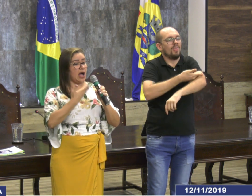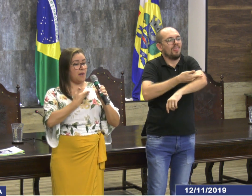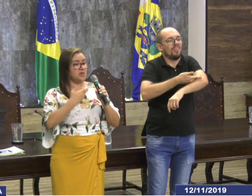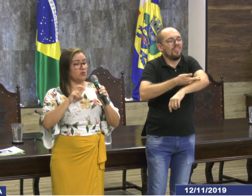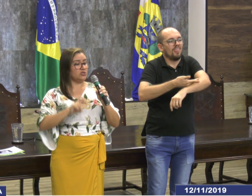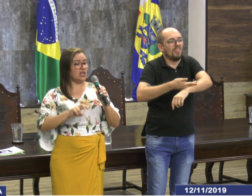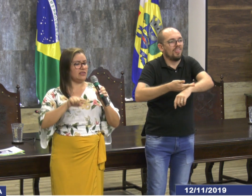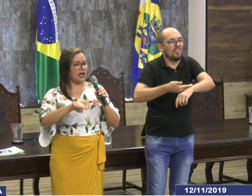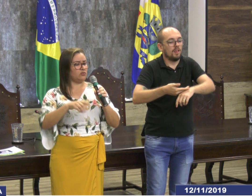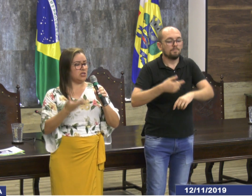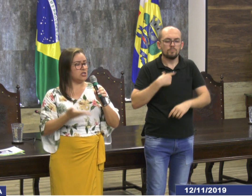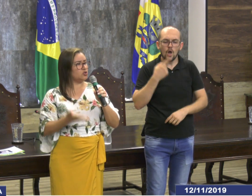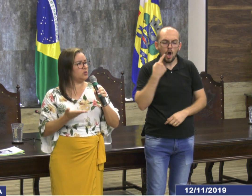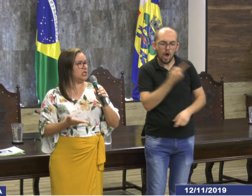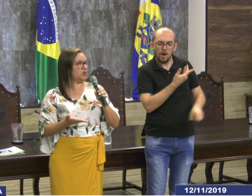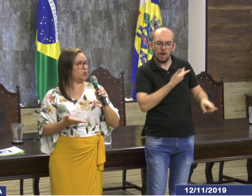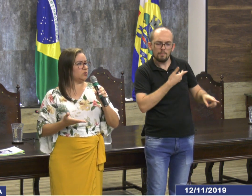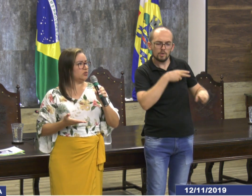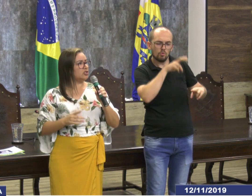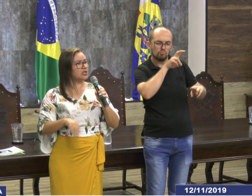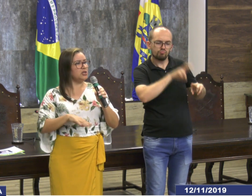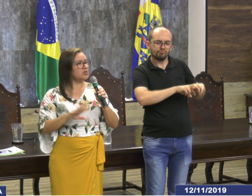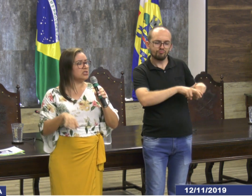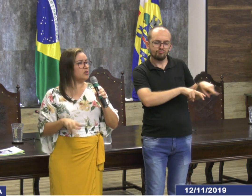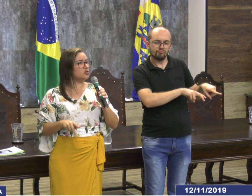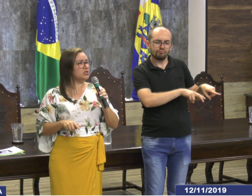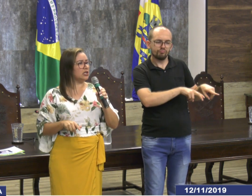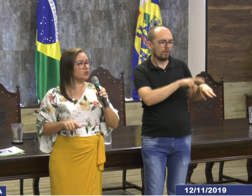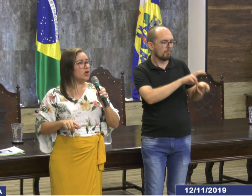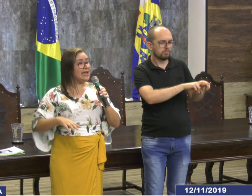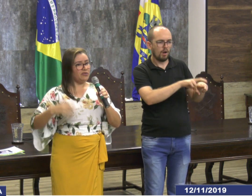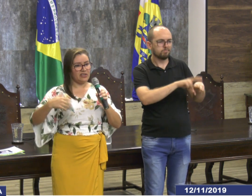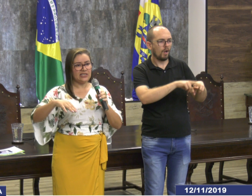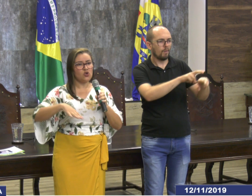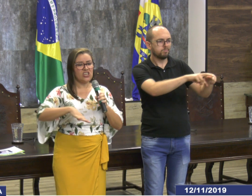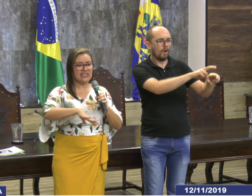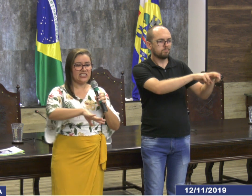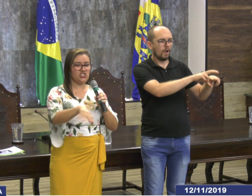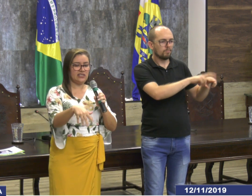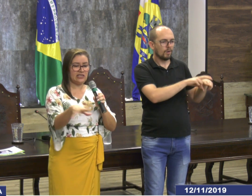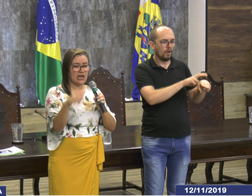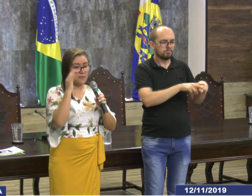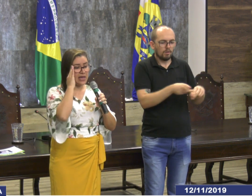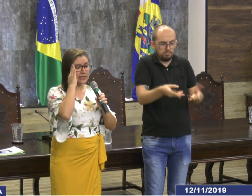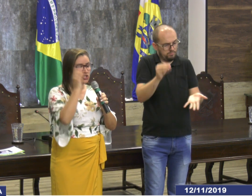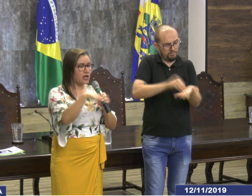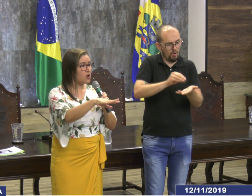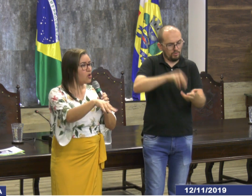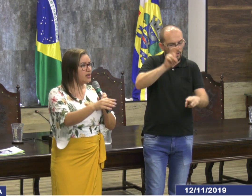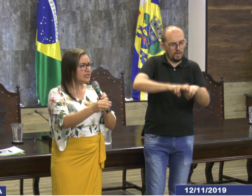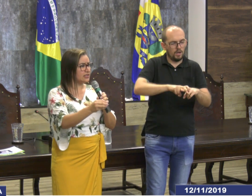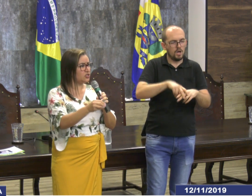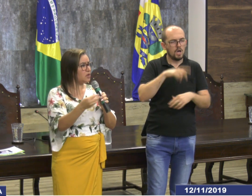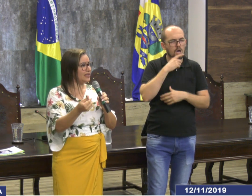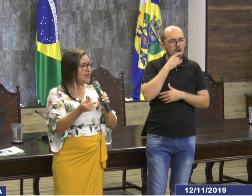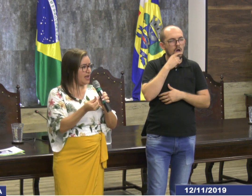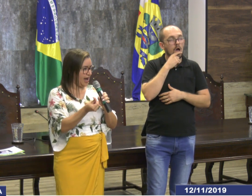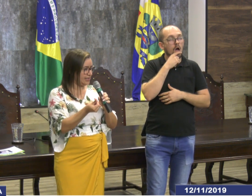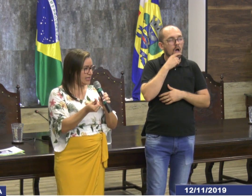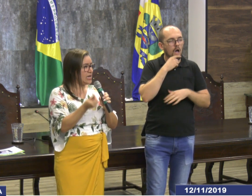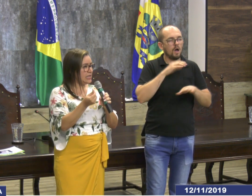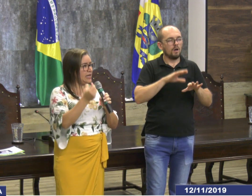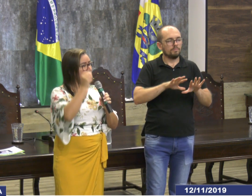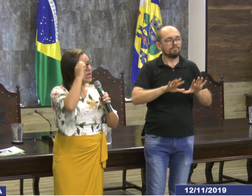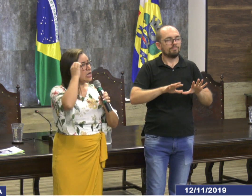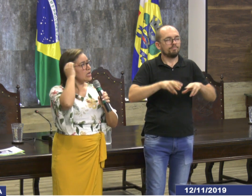ó, amigo sentado aqui estudando, seus amigos estão estudando. E fazia com que ele sentisse que na mesa tinha coisas, tinha